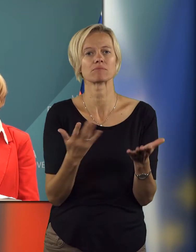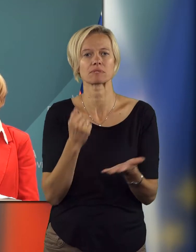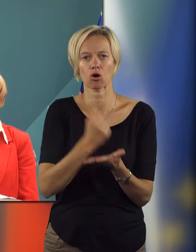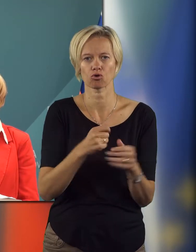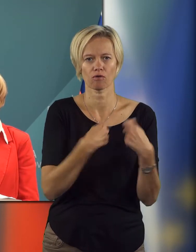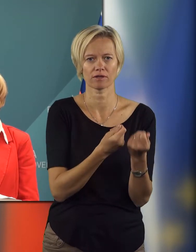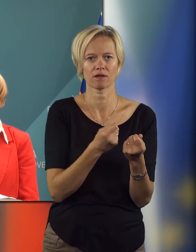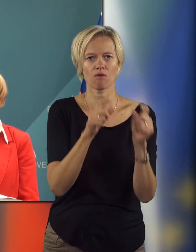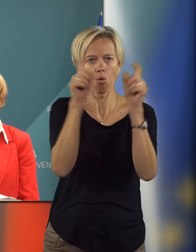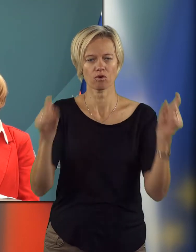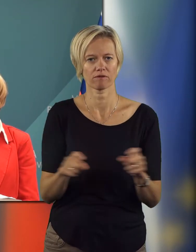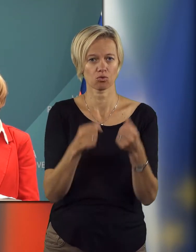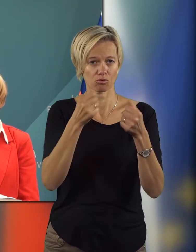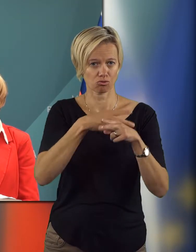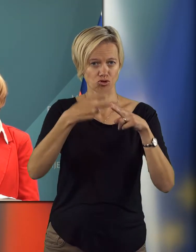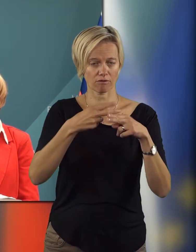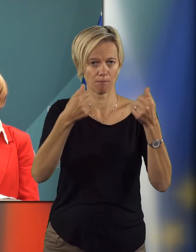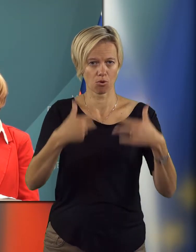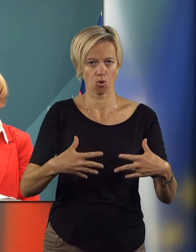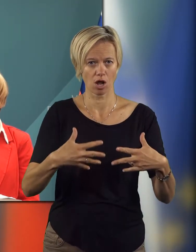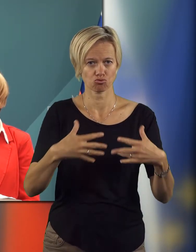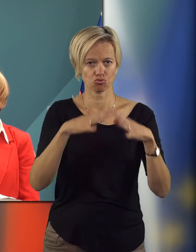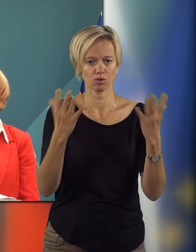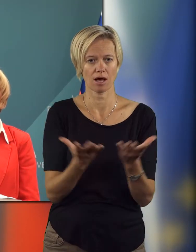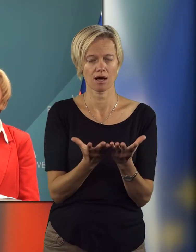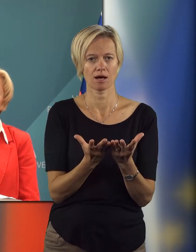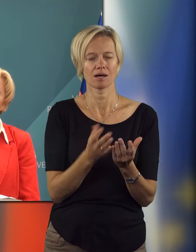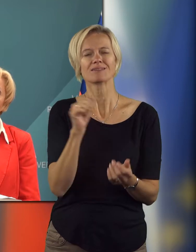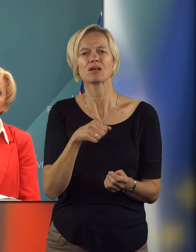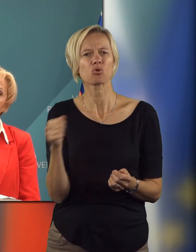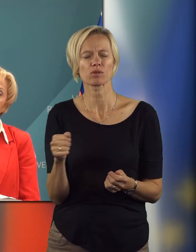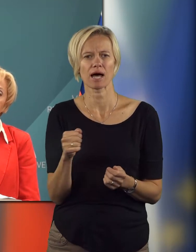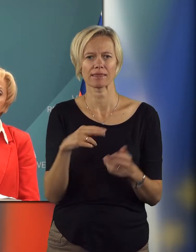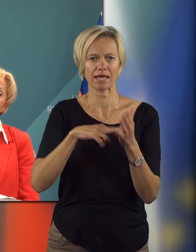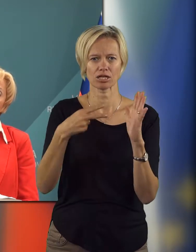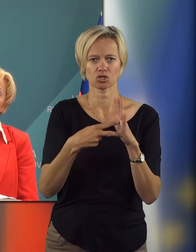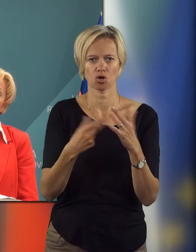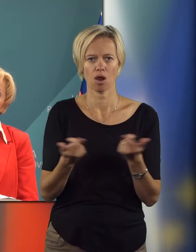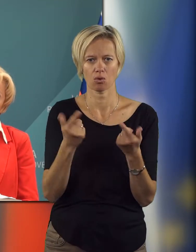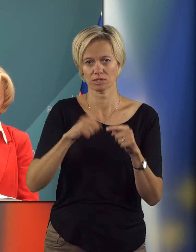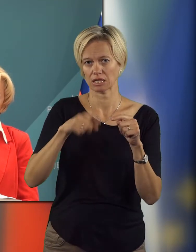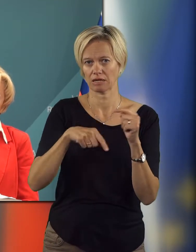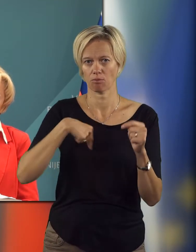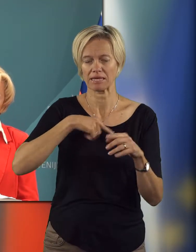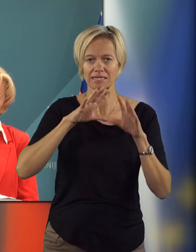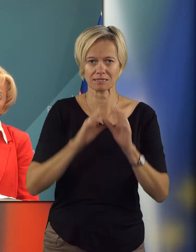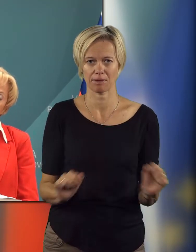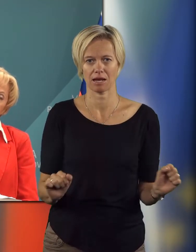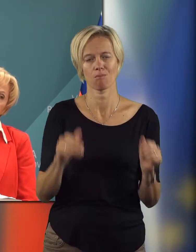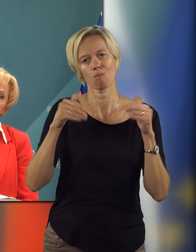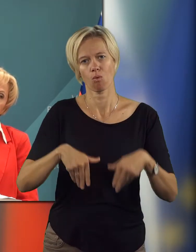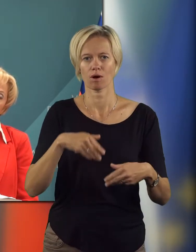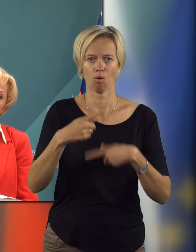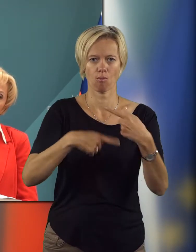zagotoviti v okviru državnega proračuna in zato, da tehnično lahko zadevo